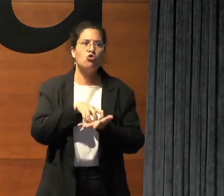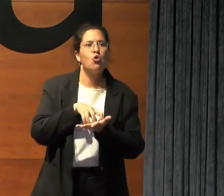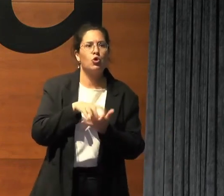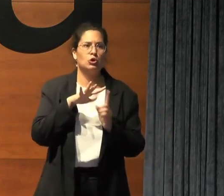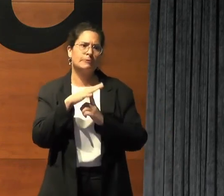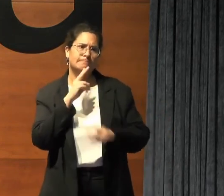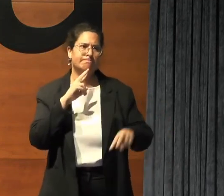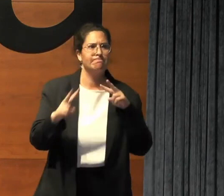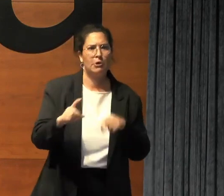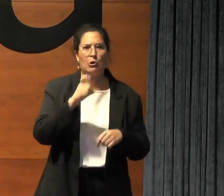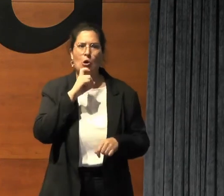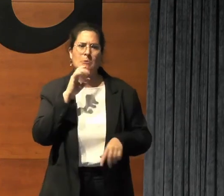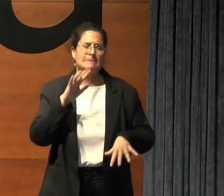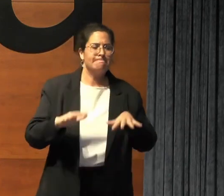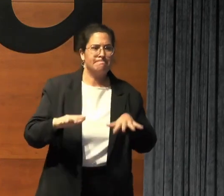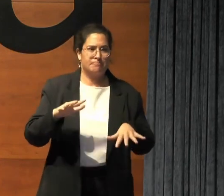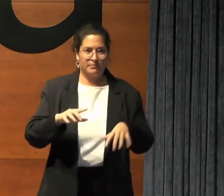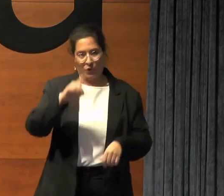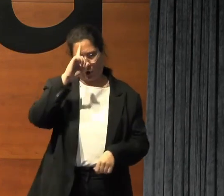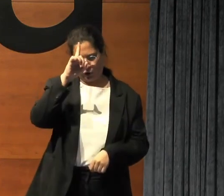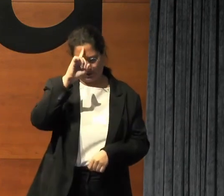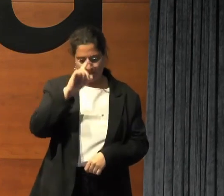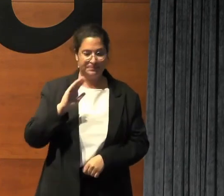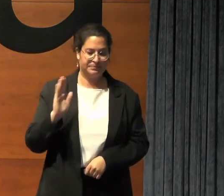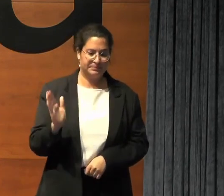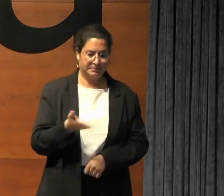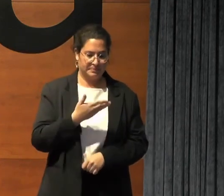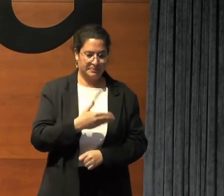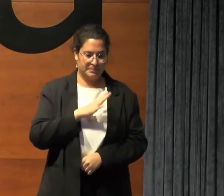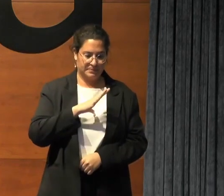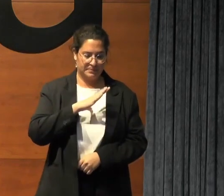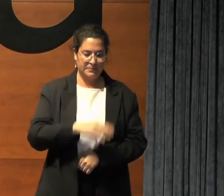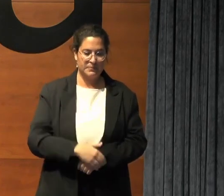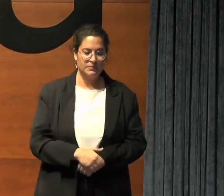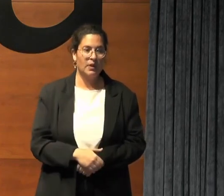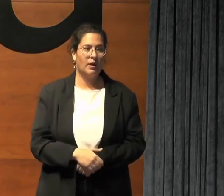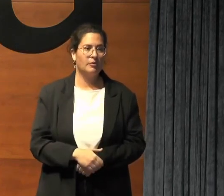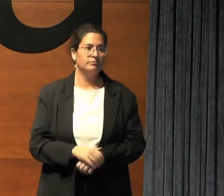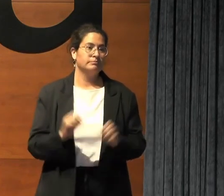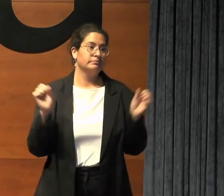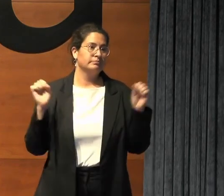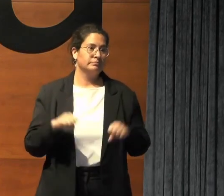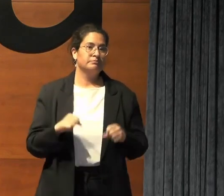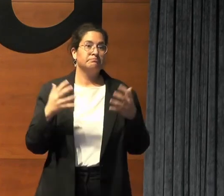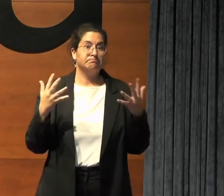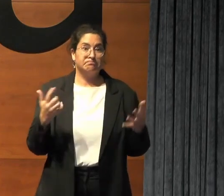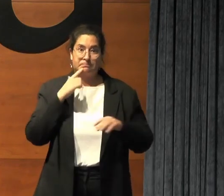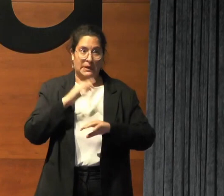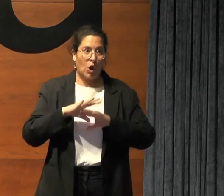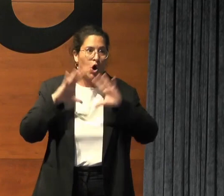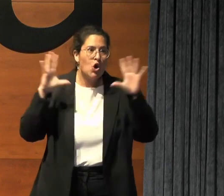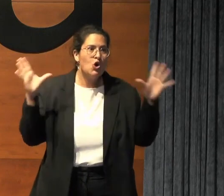estaban escuchando. Otras decían que les surgía dudas, que no sabían muy bien cómo desempeñar esa